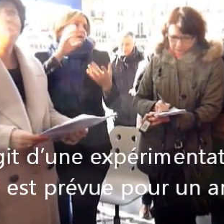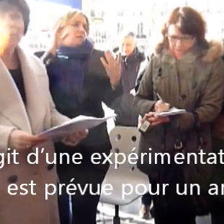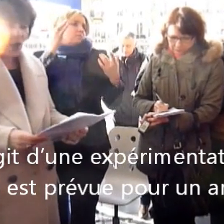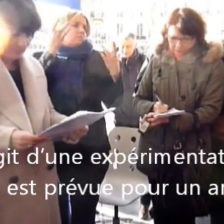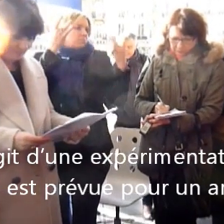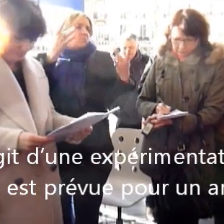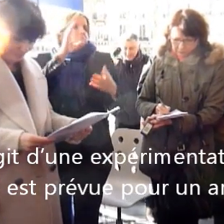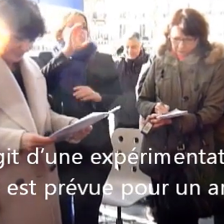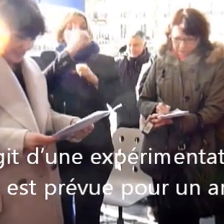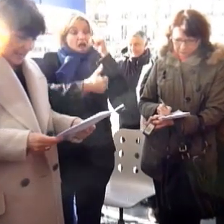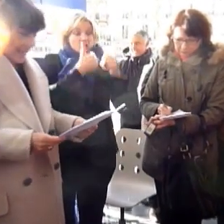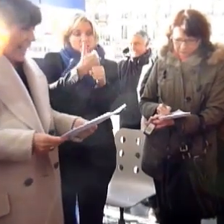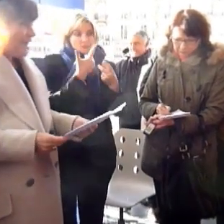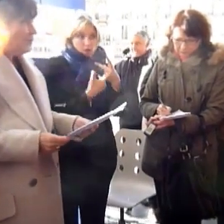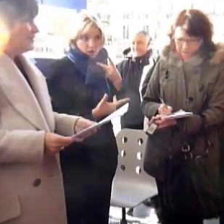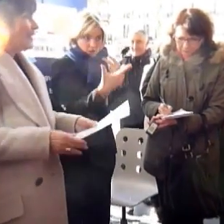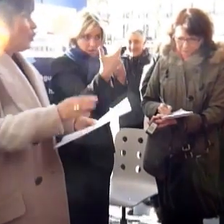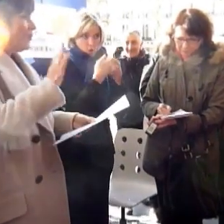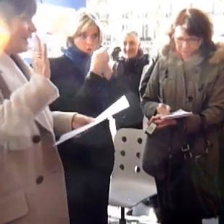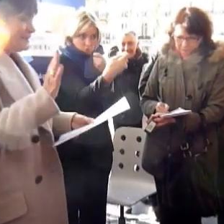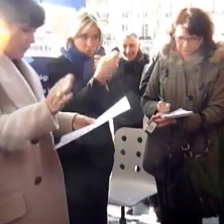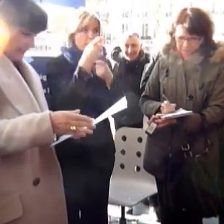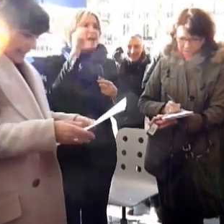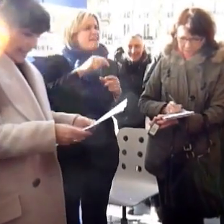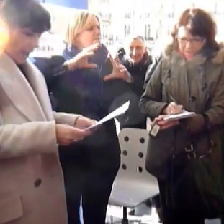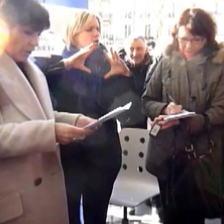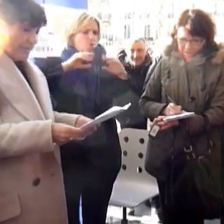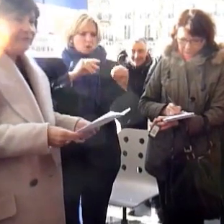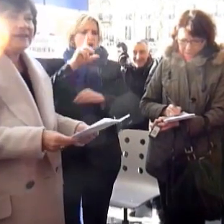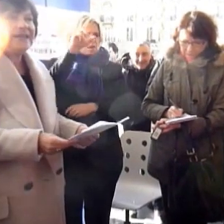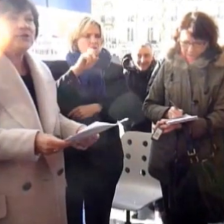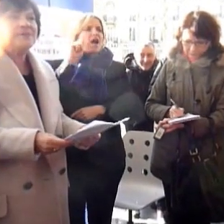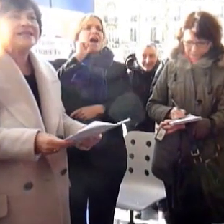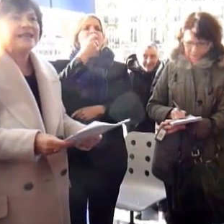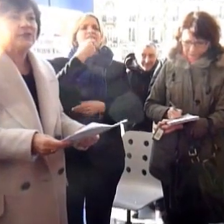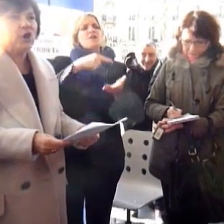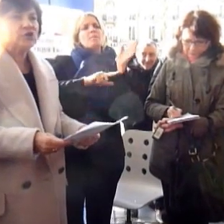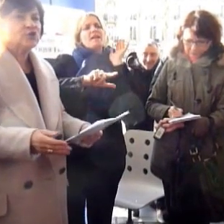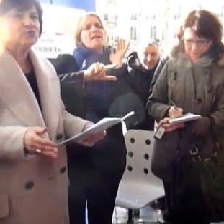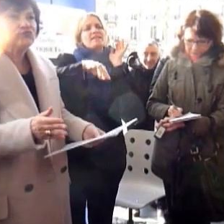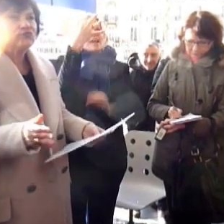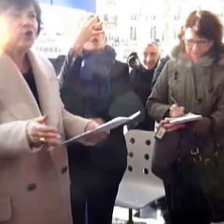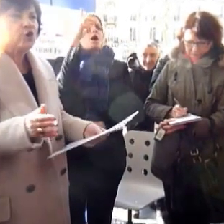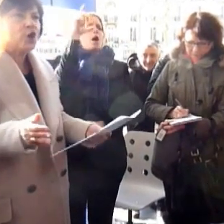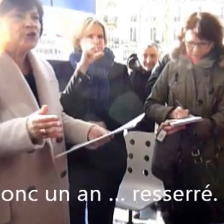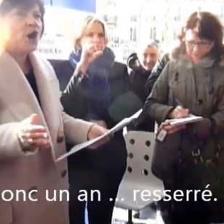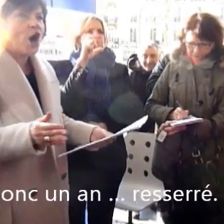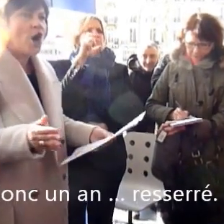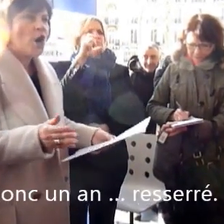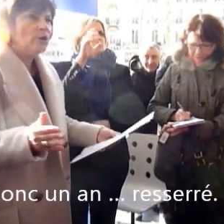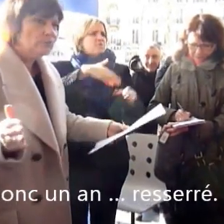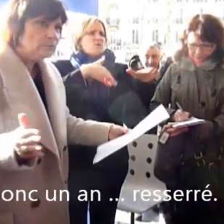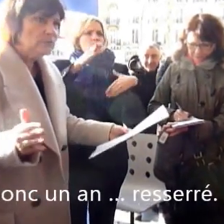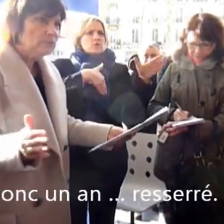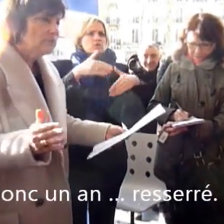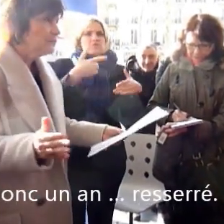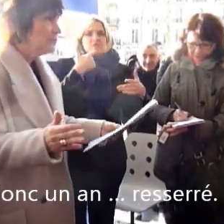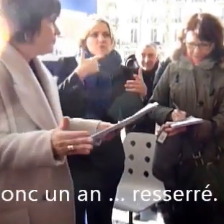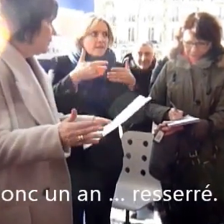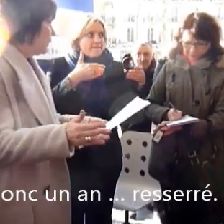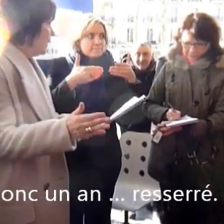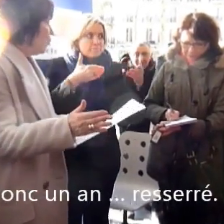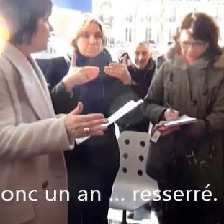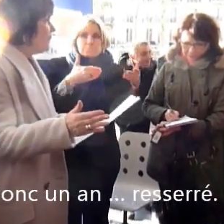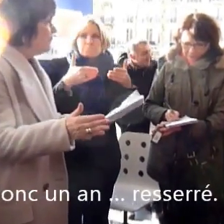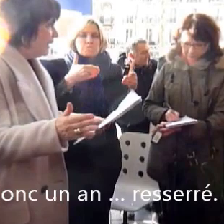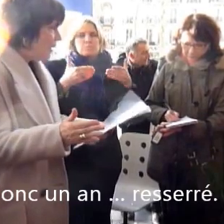pour un an. Elle doit être opérationnelle en avril 2014. Donc un an